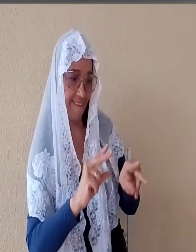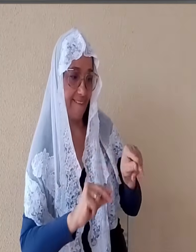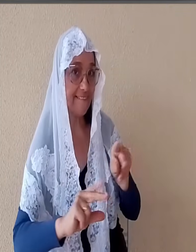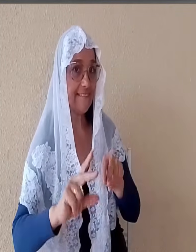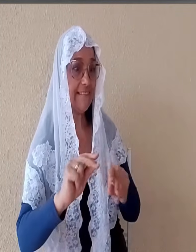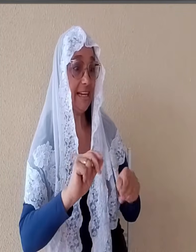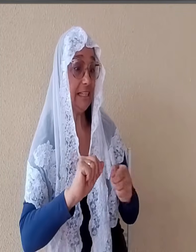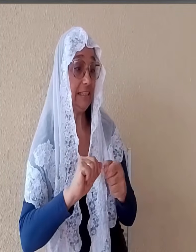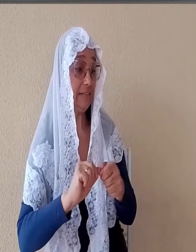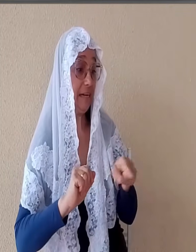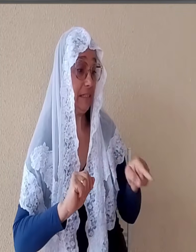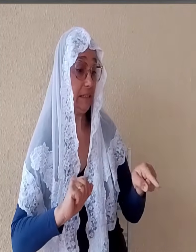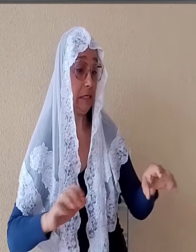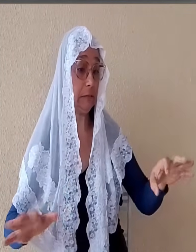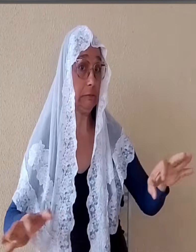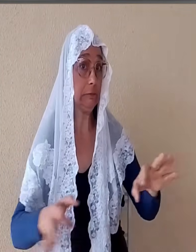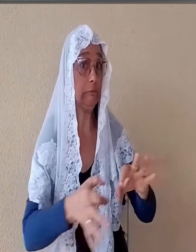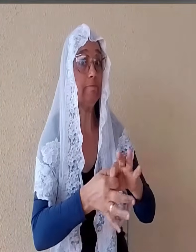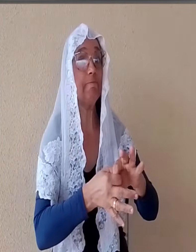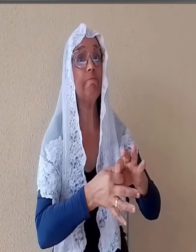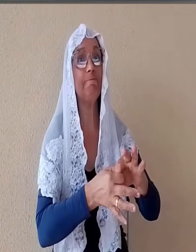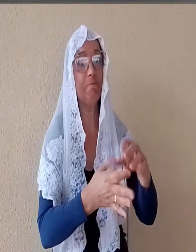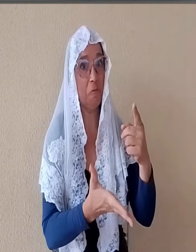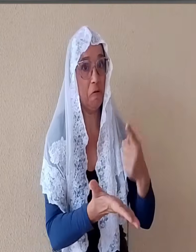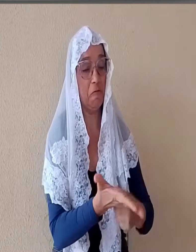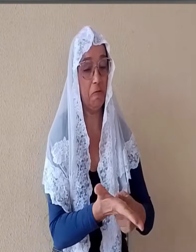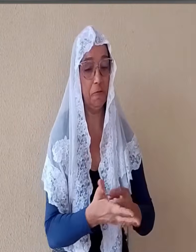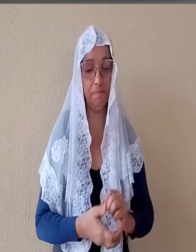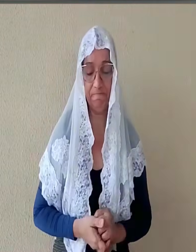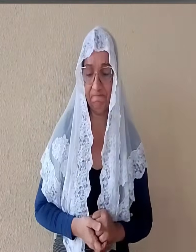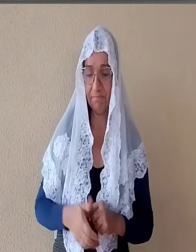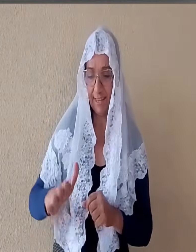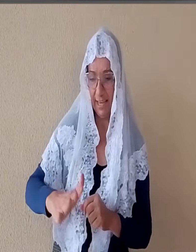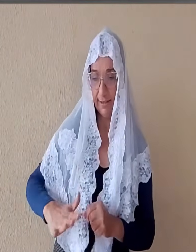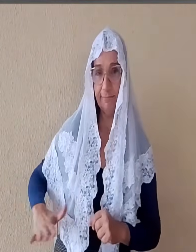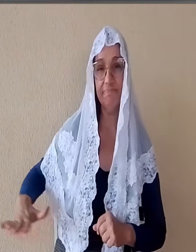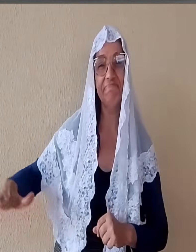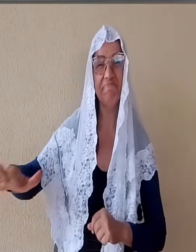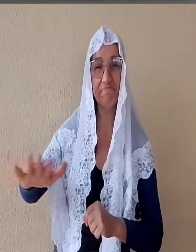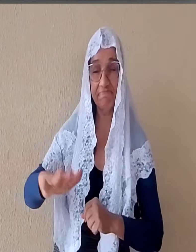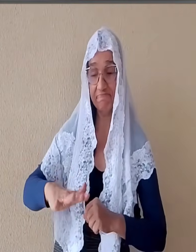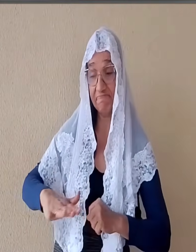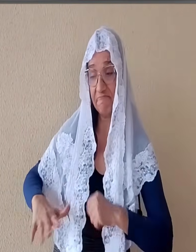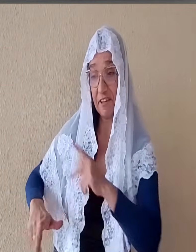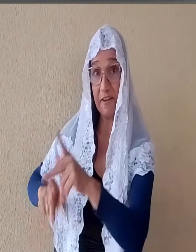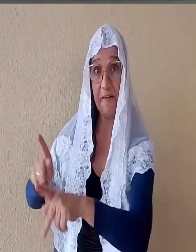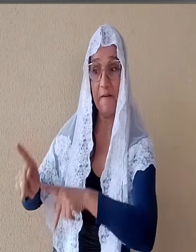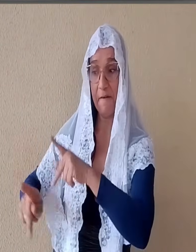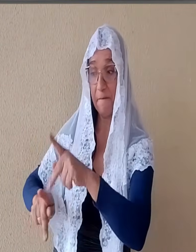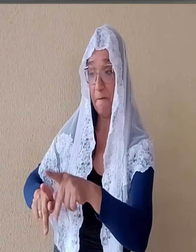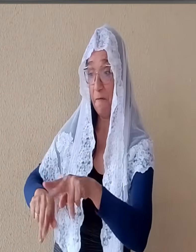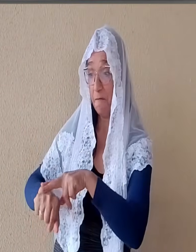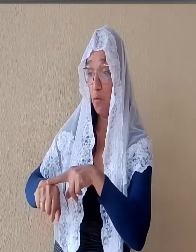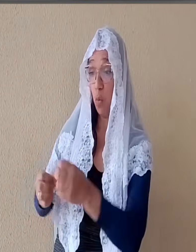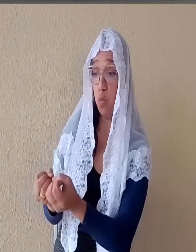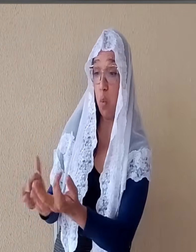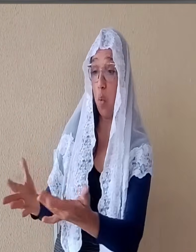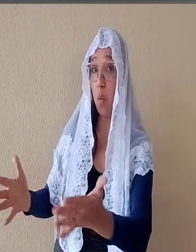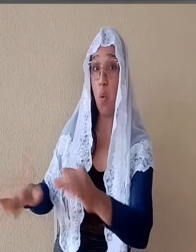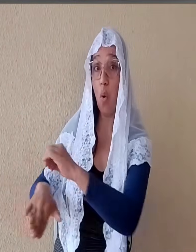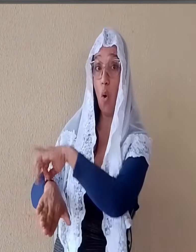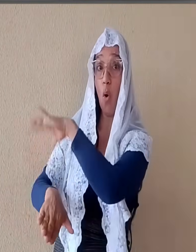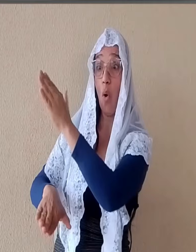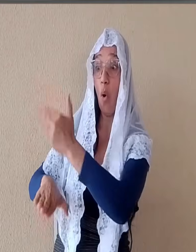daquém do Jordão, nas montanhas e nas campinas, em toda a costa